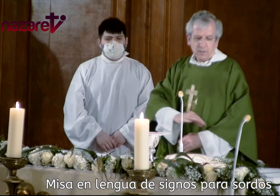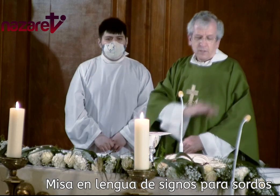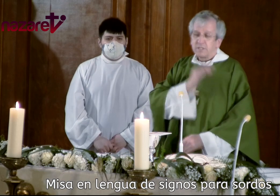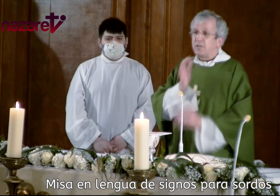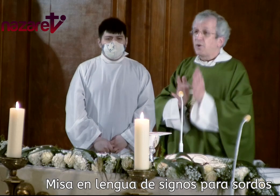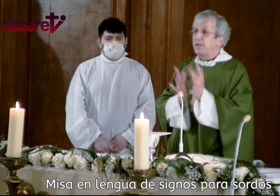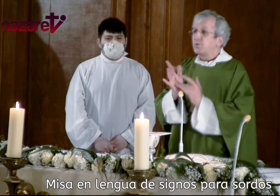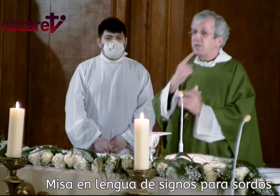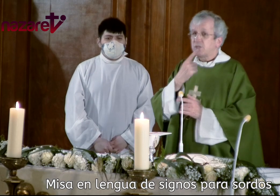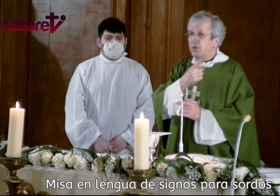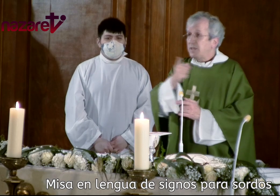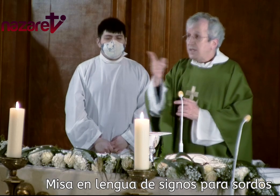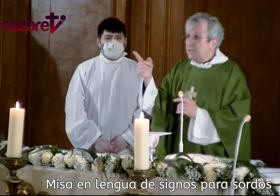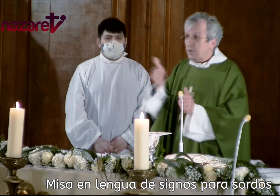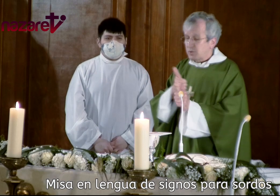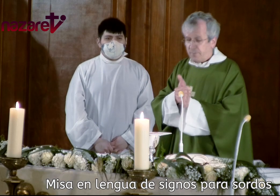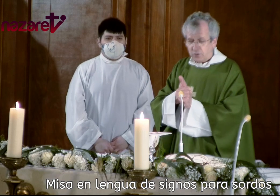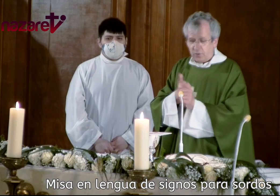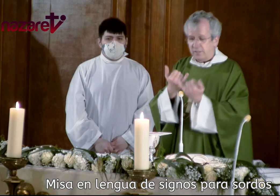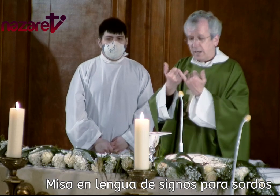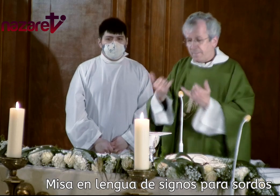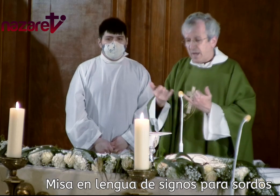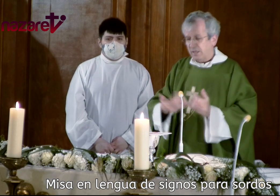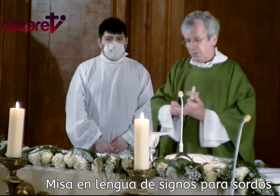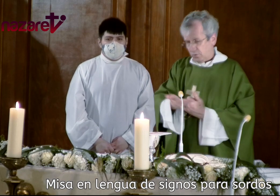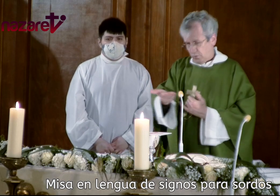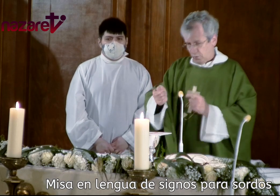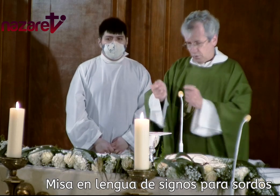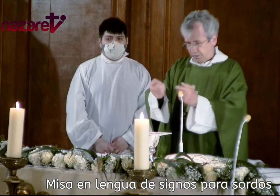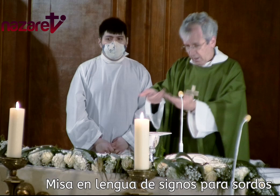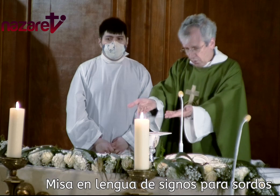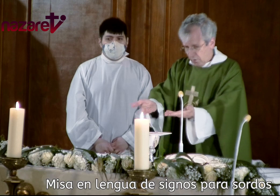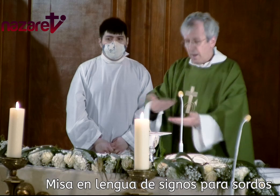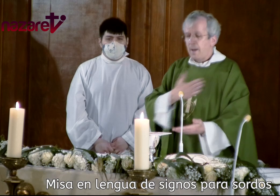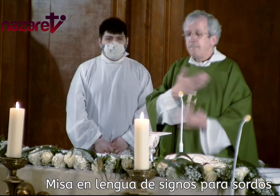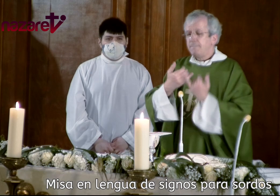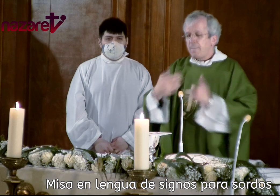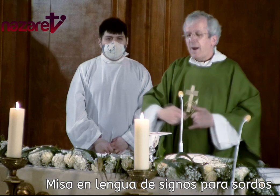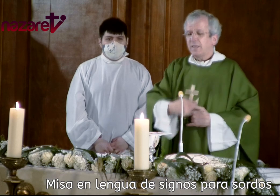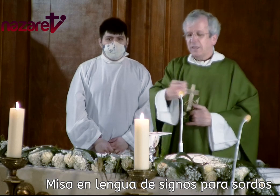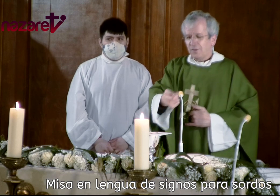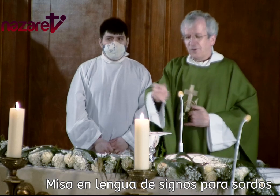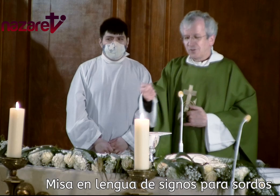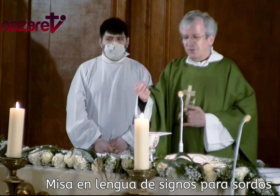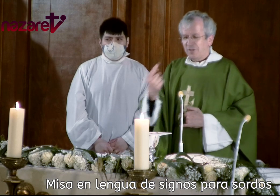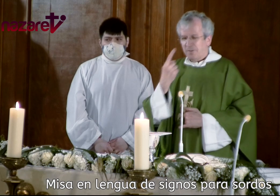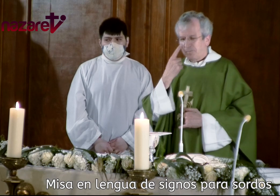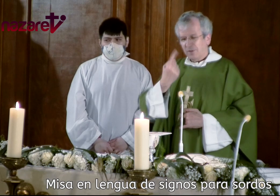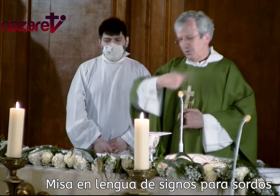señor jesucristo que dijiste a tus apóstoles la paz os dejo mi paz os doy no